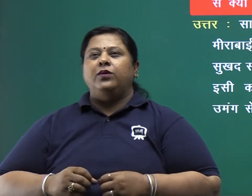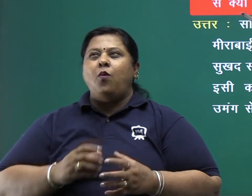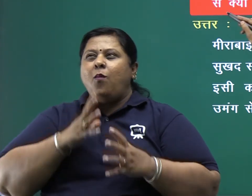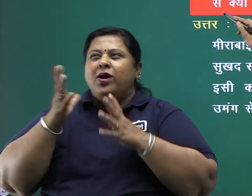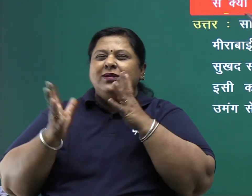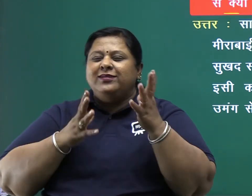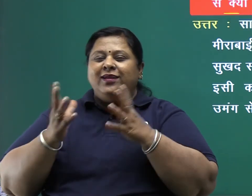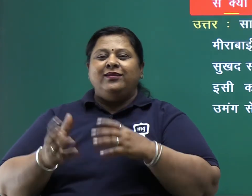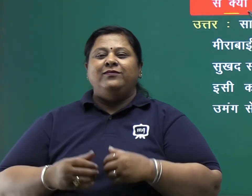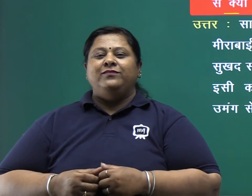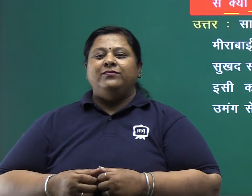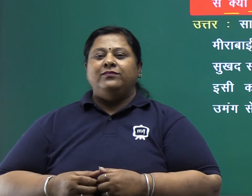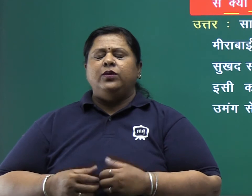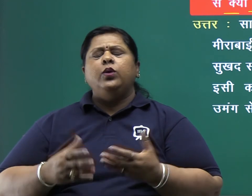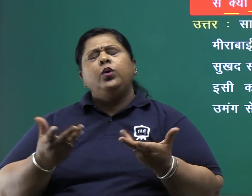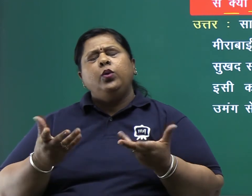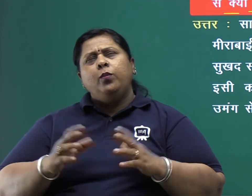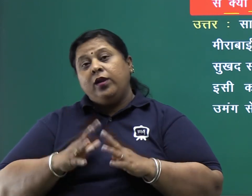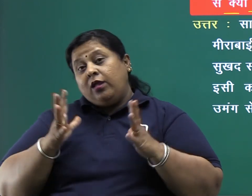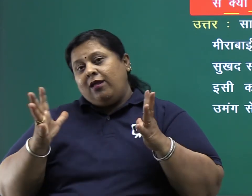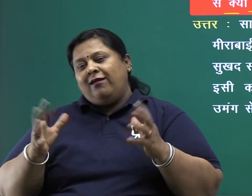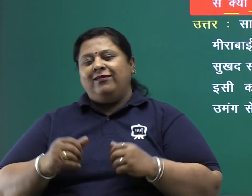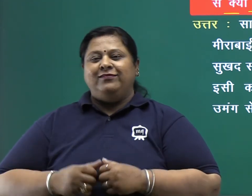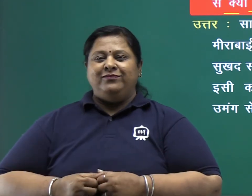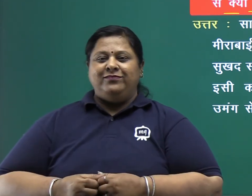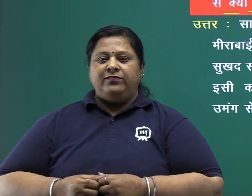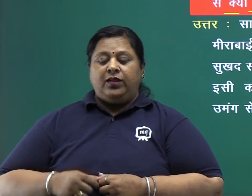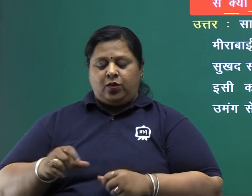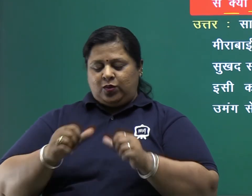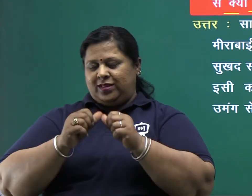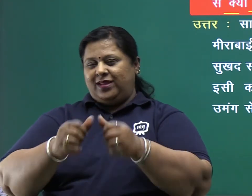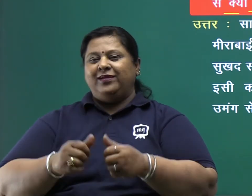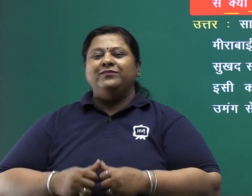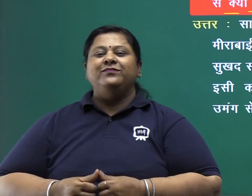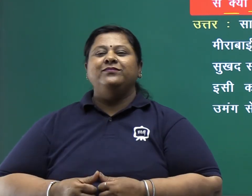उमंग से क्यों भर गया? उत्तर है,